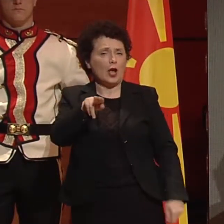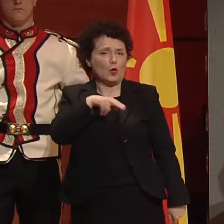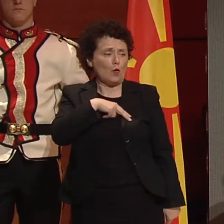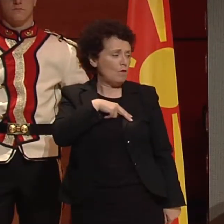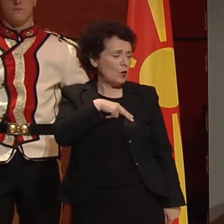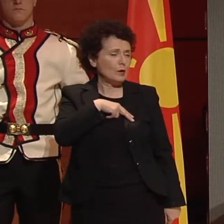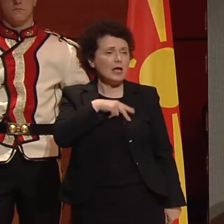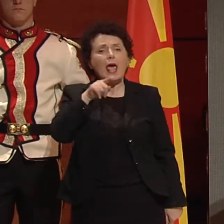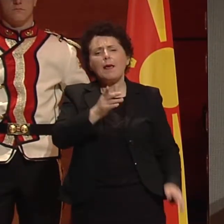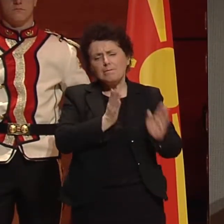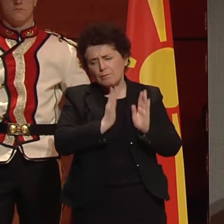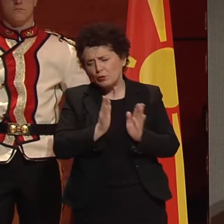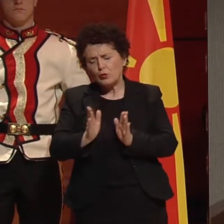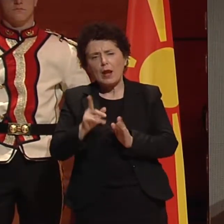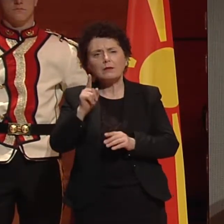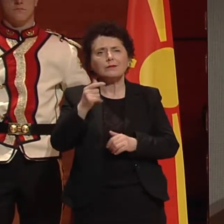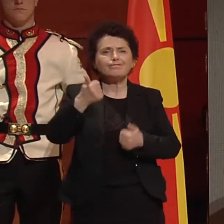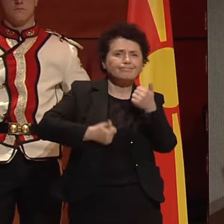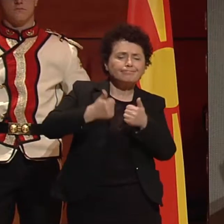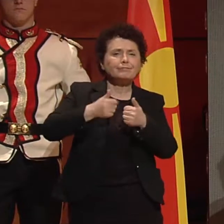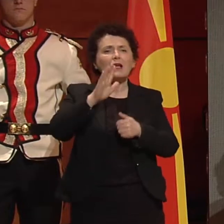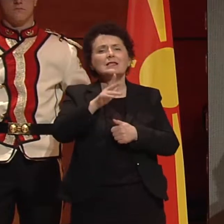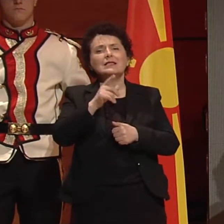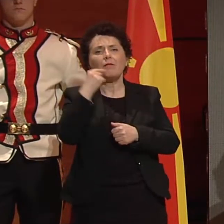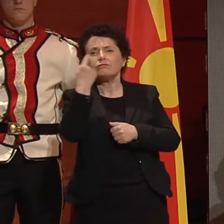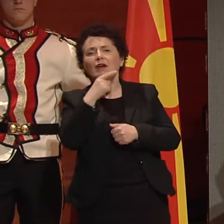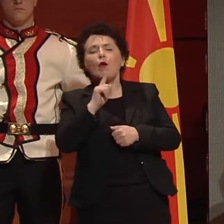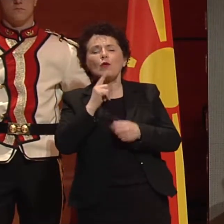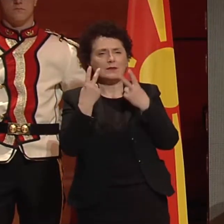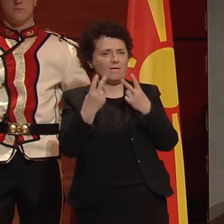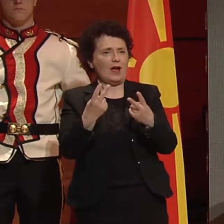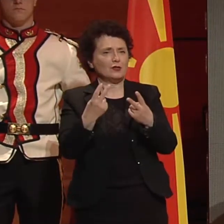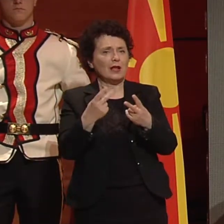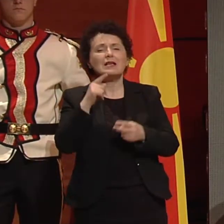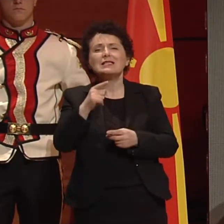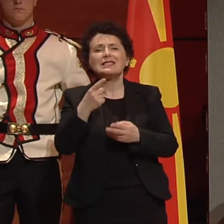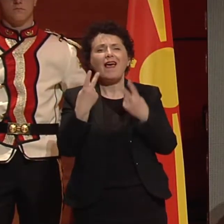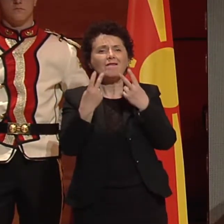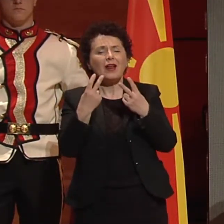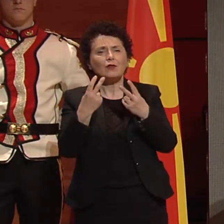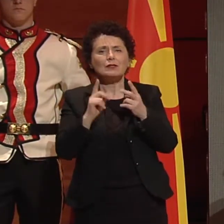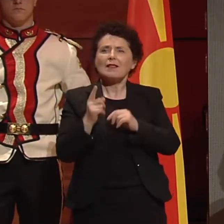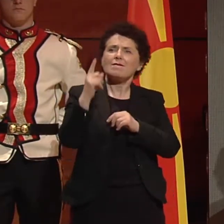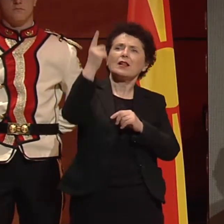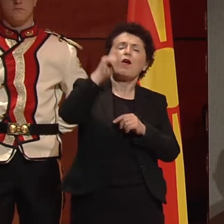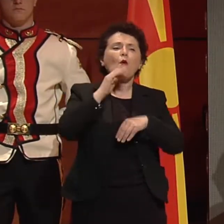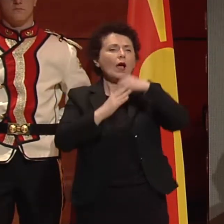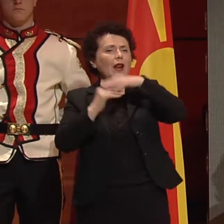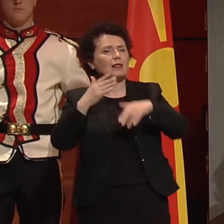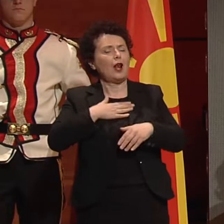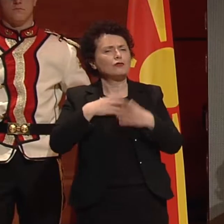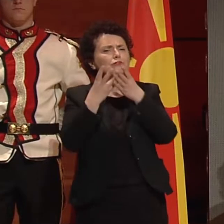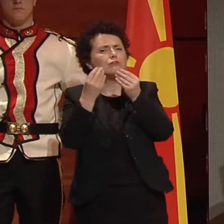одговорност е постојано да полемизираме за наративите кои се клучни за вредностните вертикали кои го градат нашиот